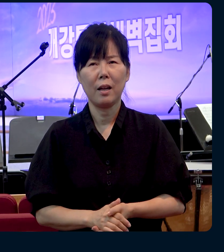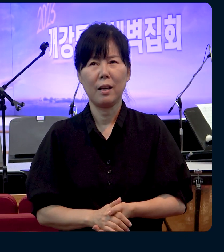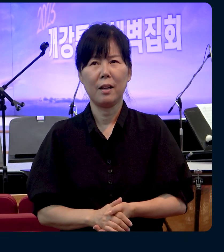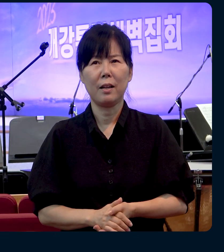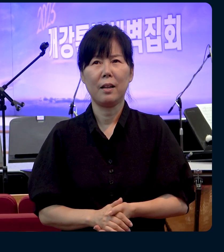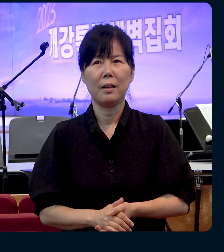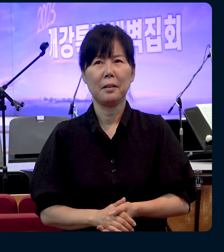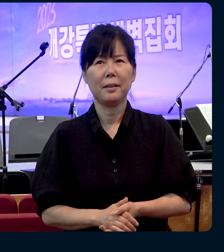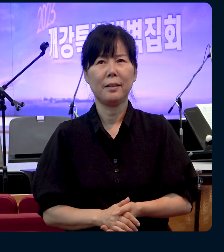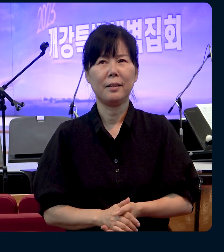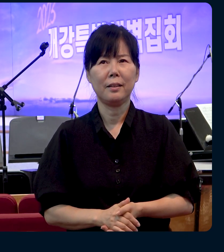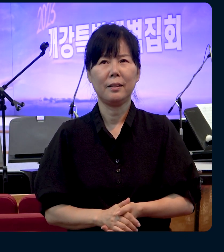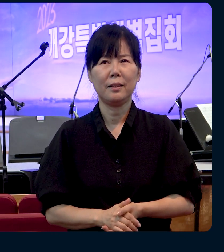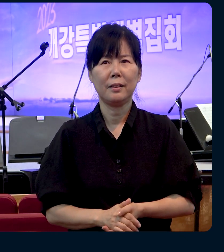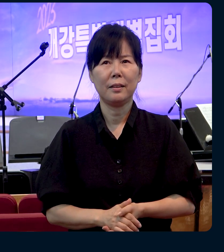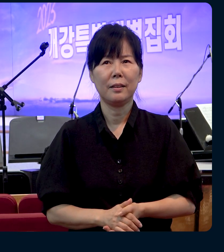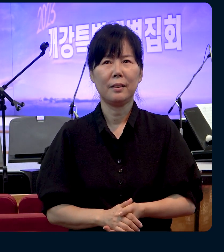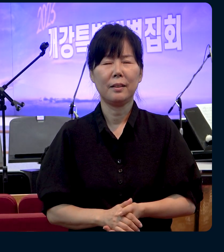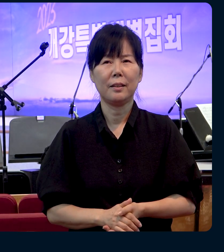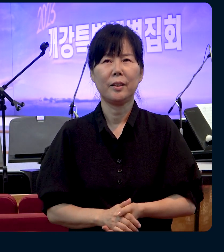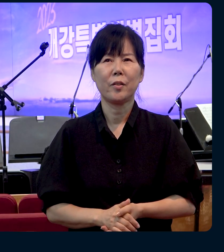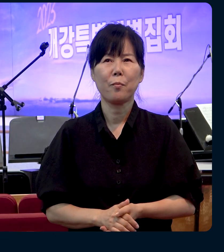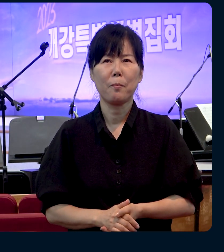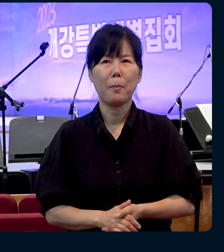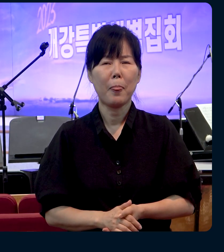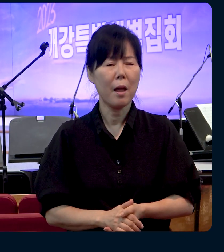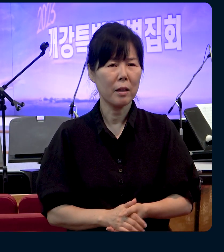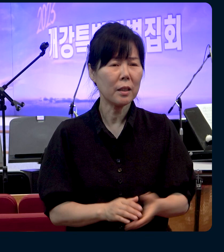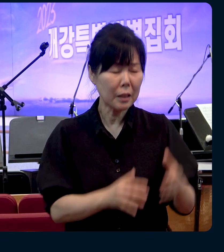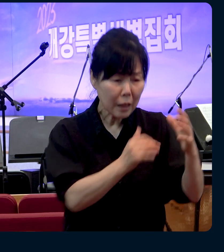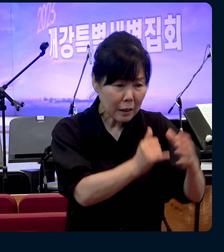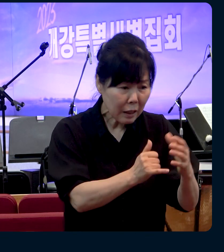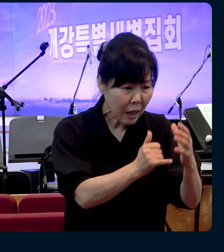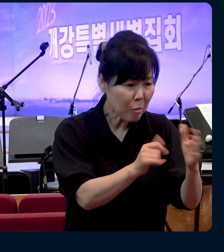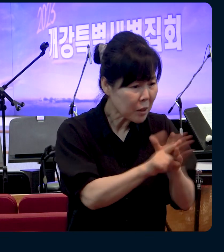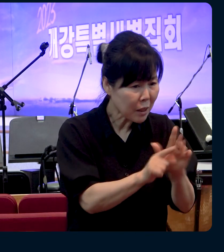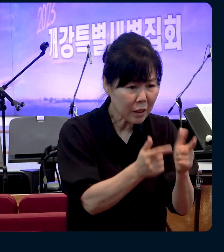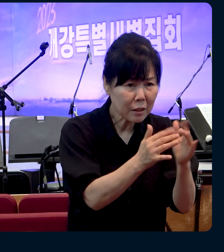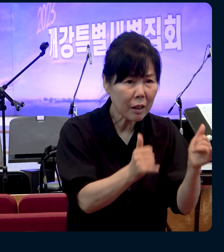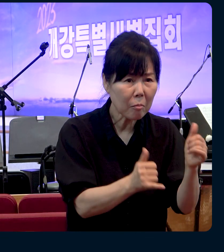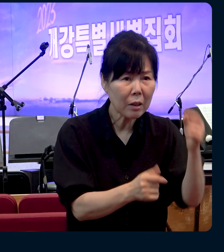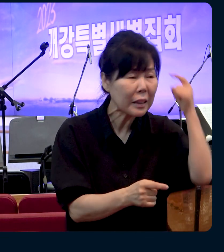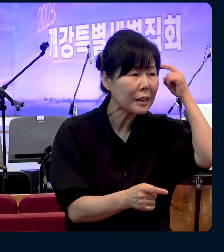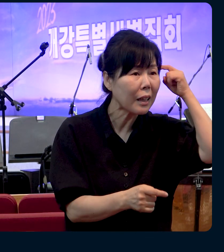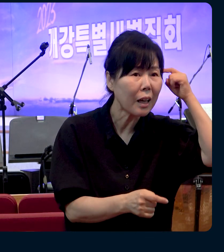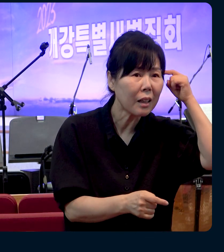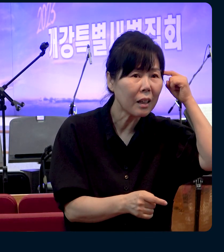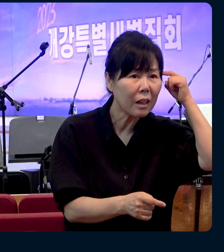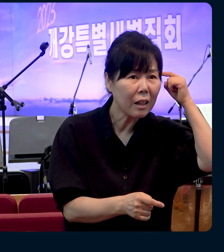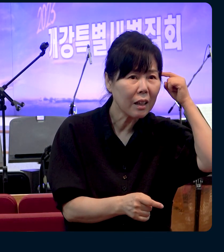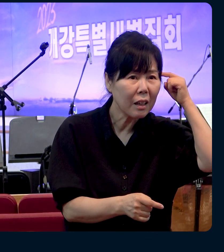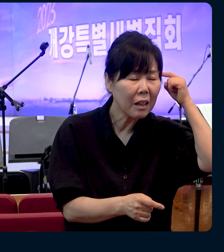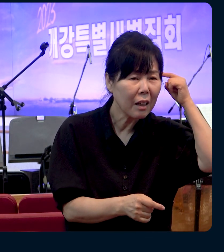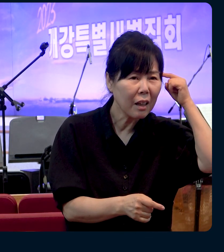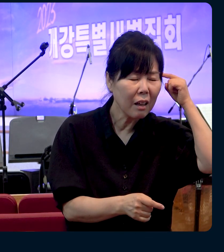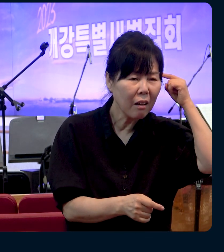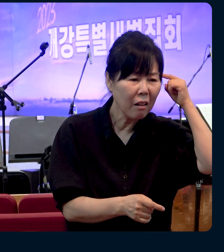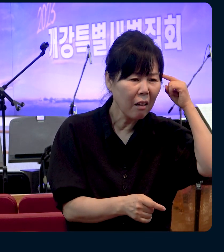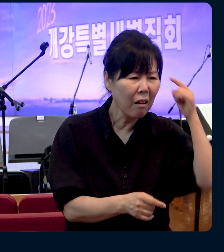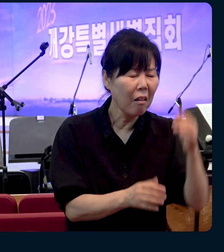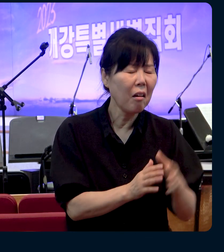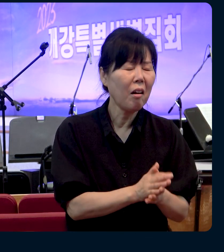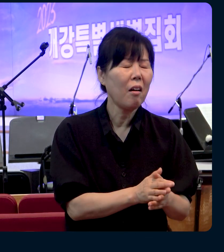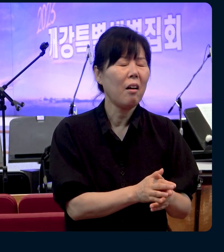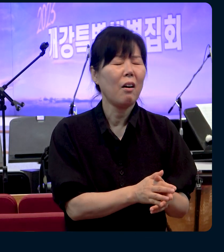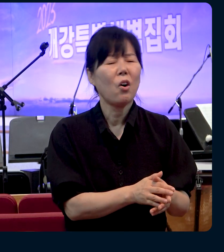저의 삶을 돌아봐도 굉장히 중요하다고 생각하는 가치가 상황에 따라 막 갑자기 확 바뀐